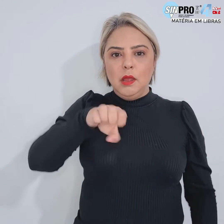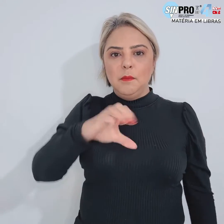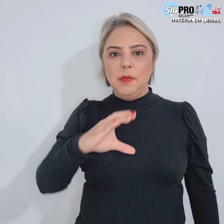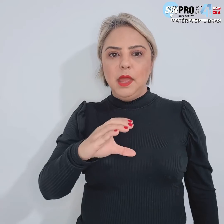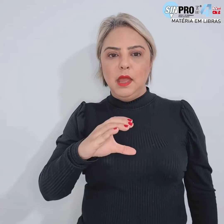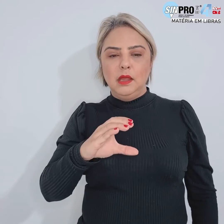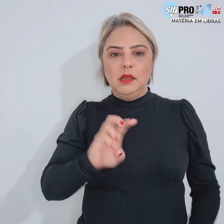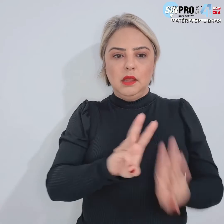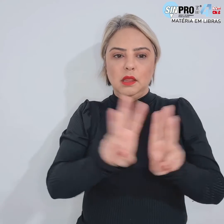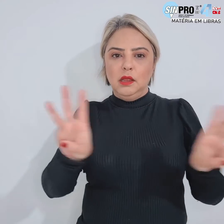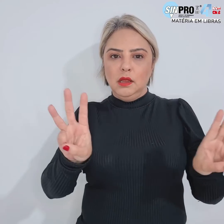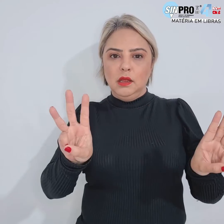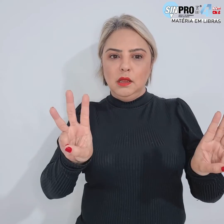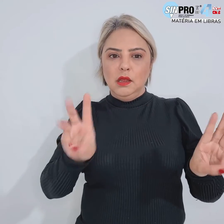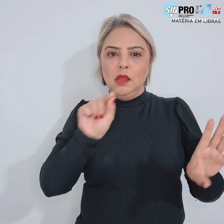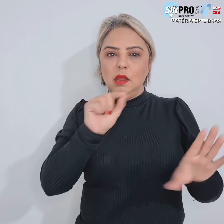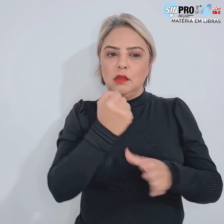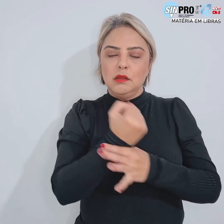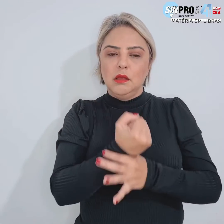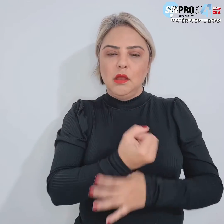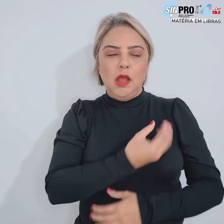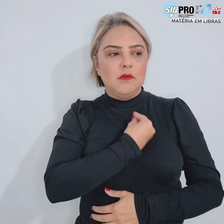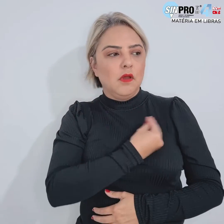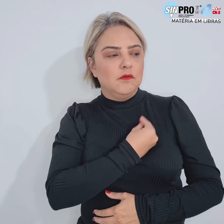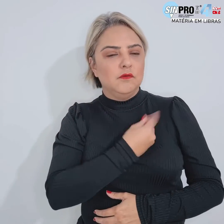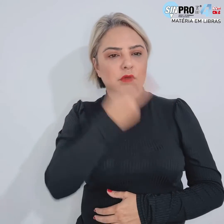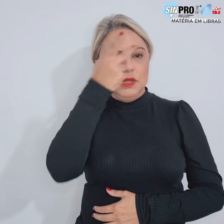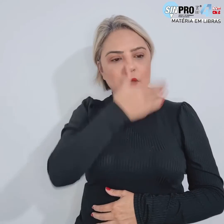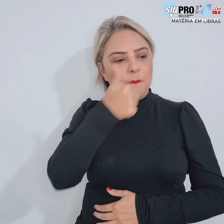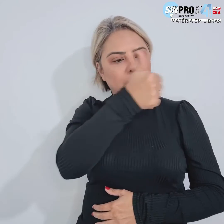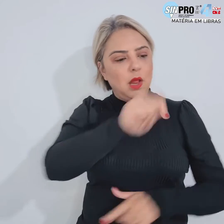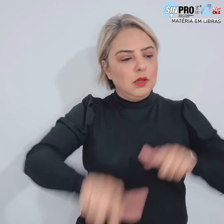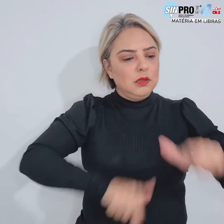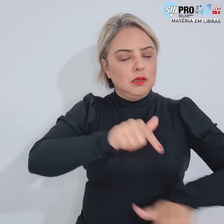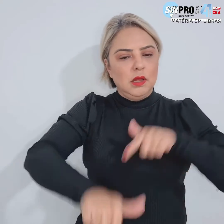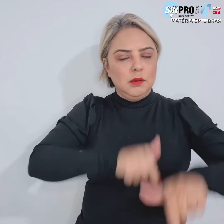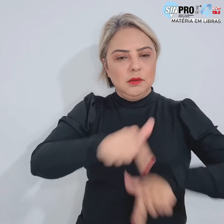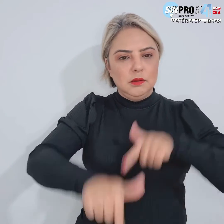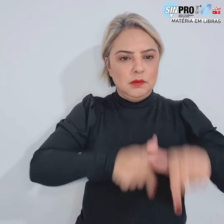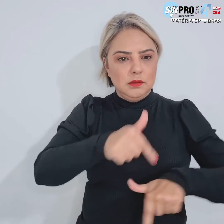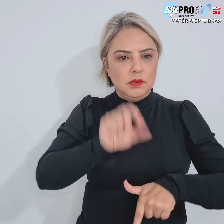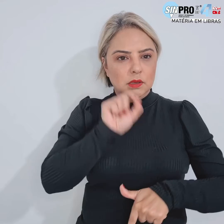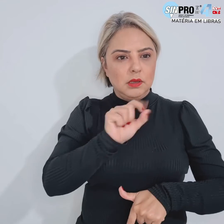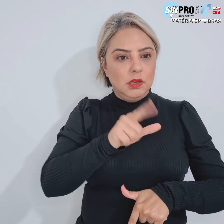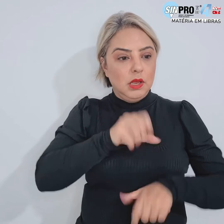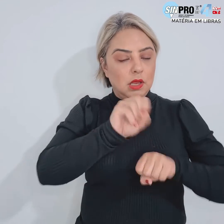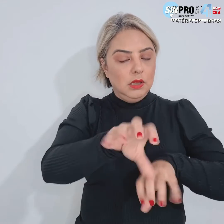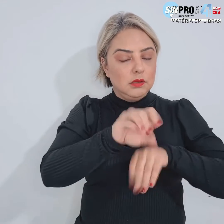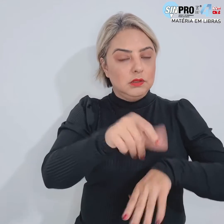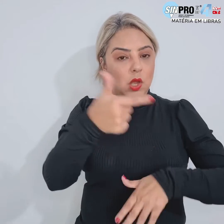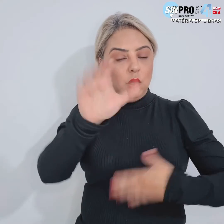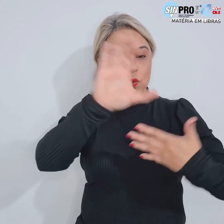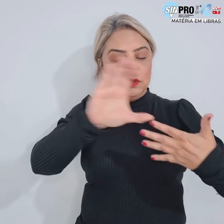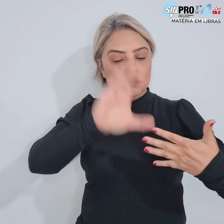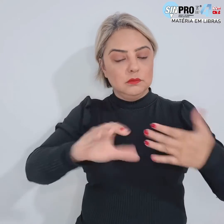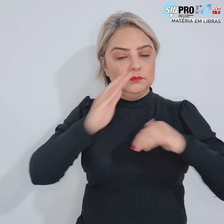e assegurar uma vida melhor para trabalhadores da educação e demais categorias profissionais.